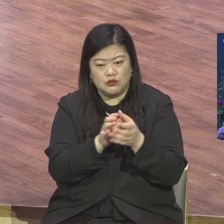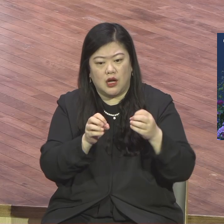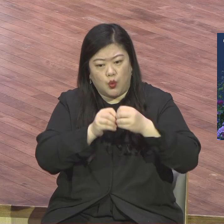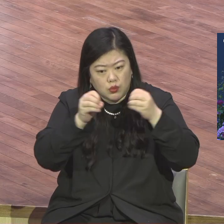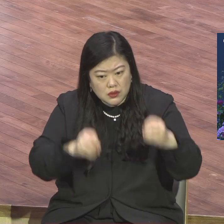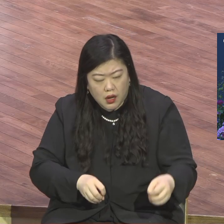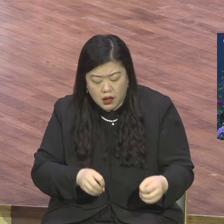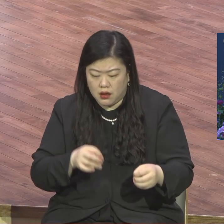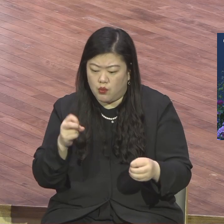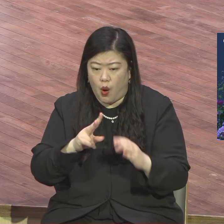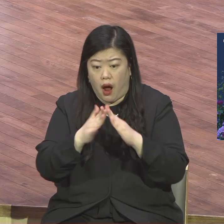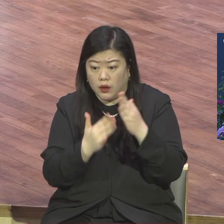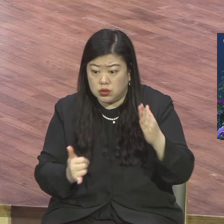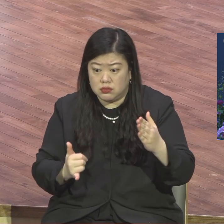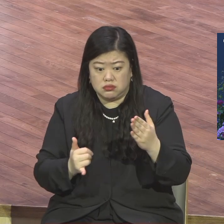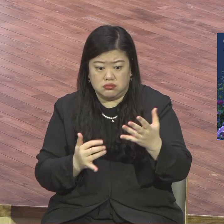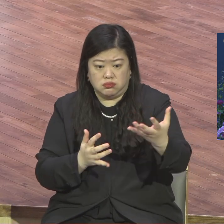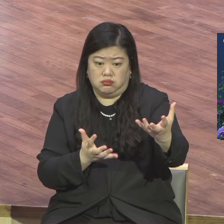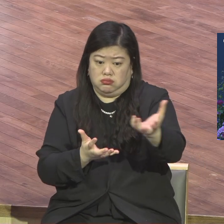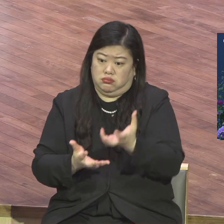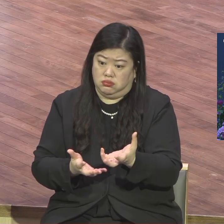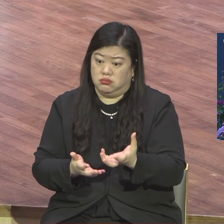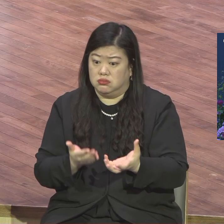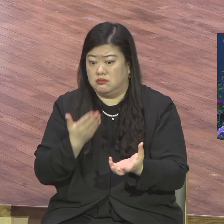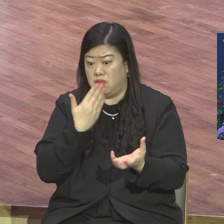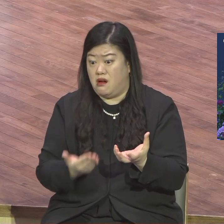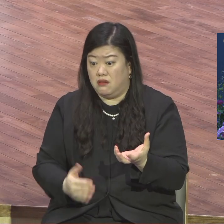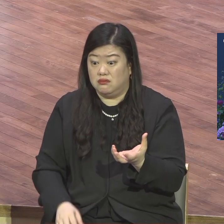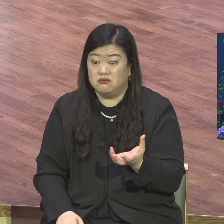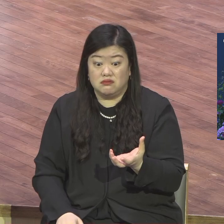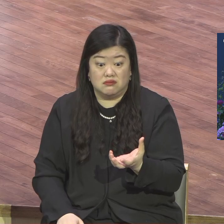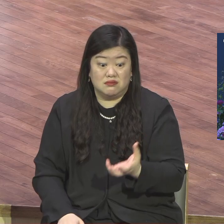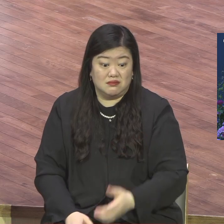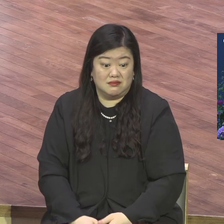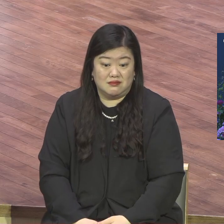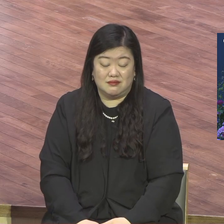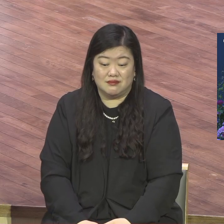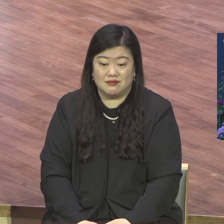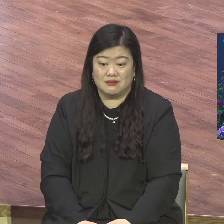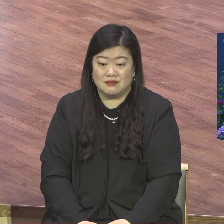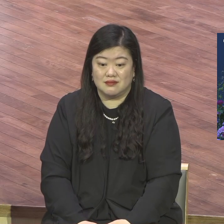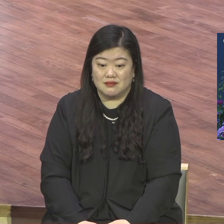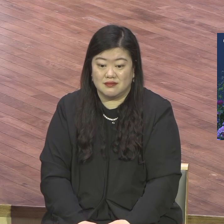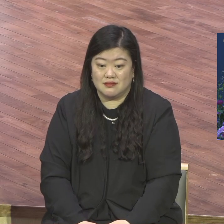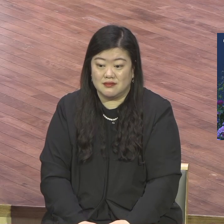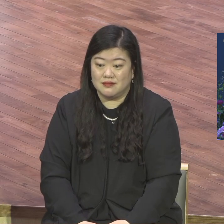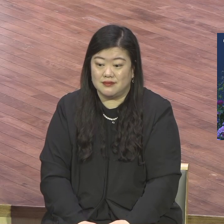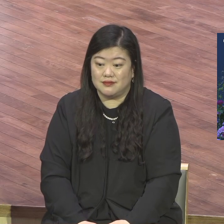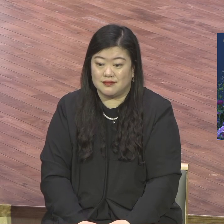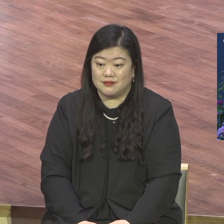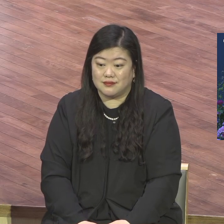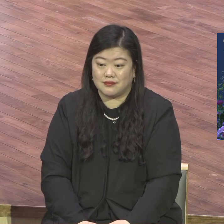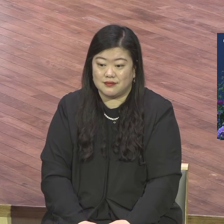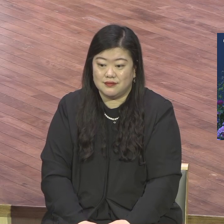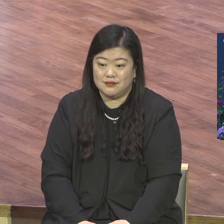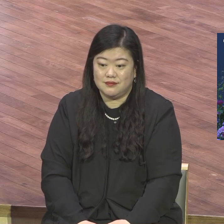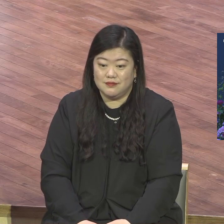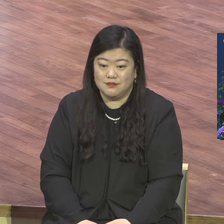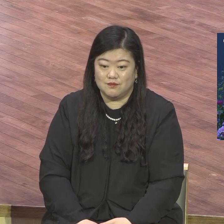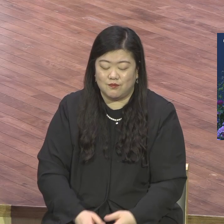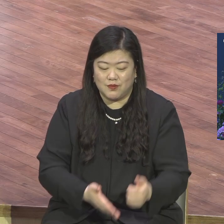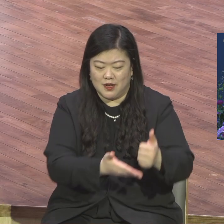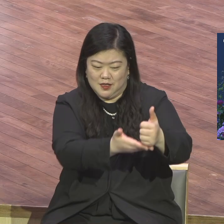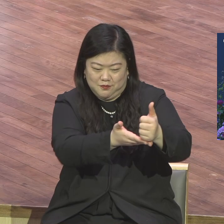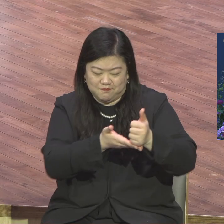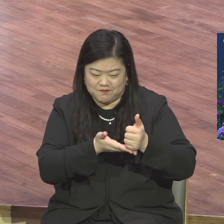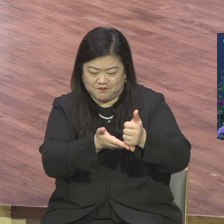응? 지역 복음화, 또 여러분 학교 학원 복음화. 그런 사람들을 초청해서 여러분 다 옆에